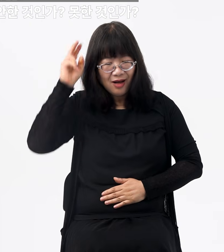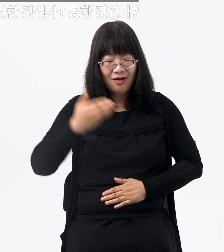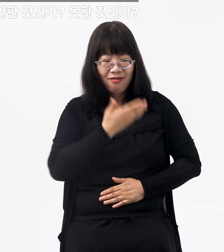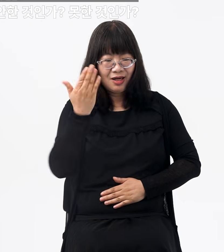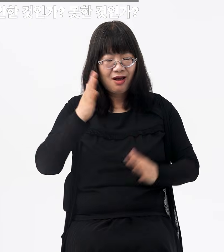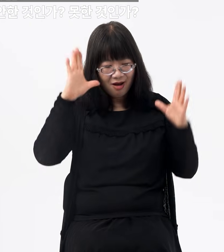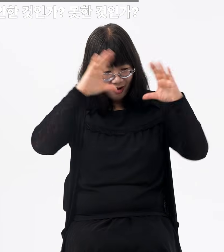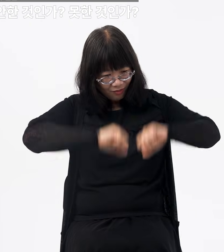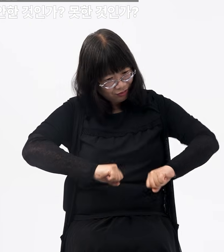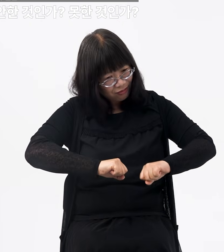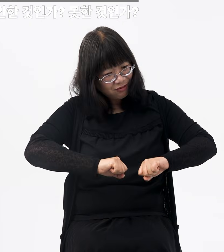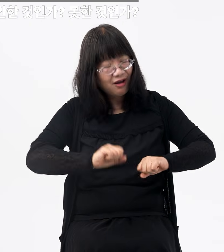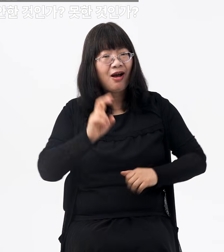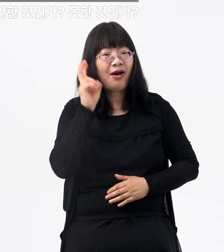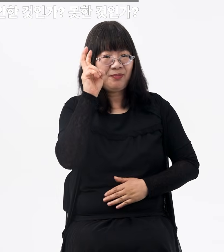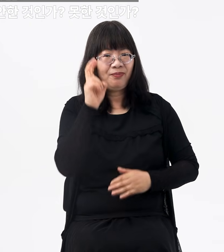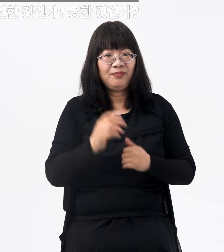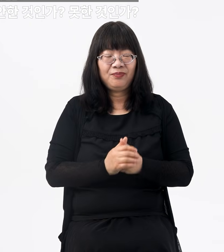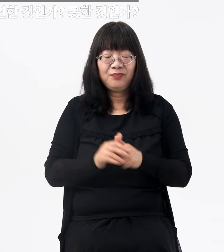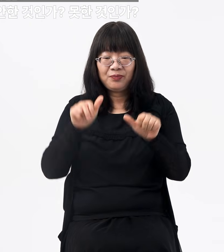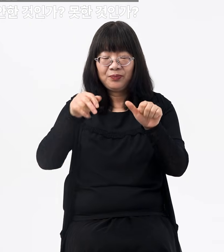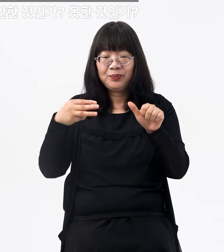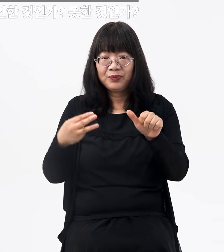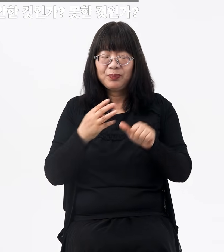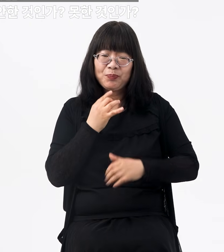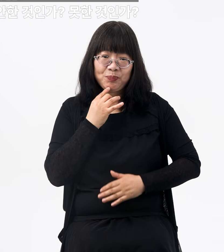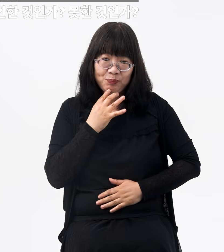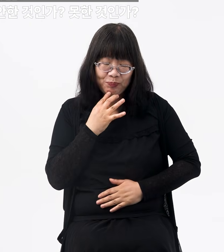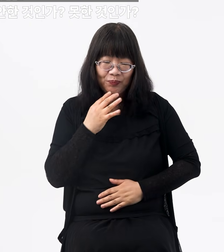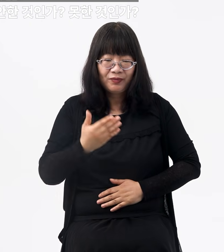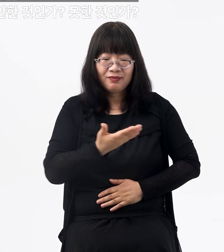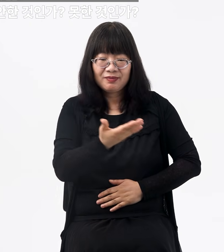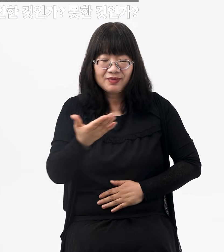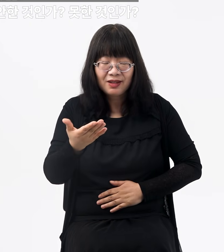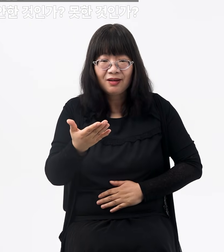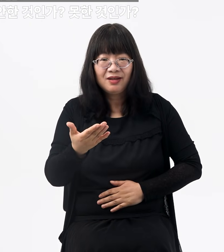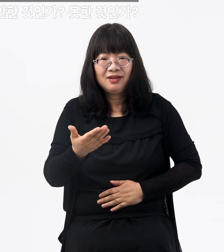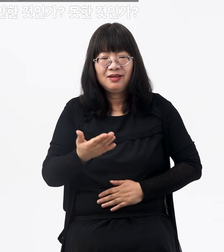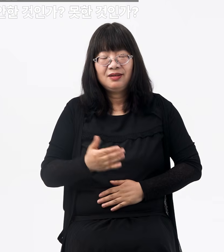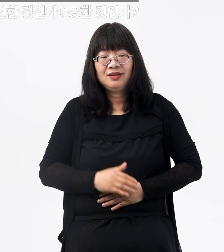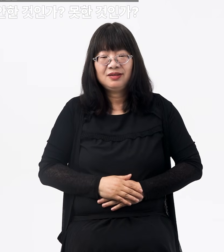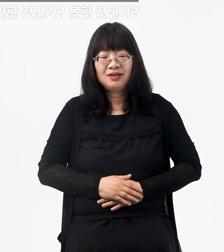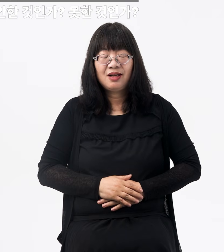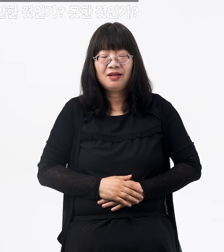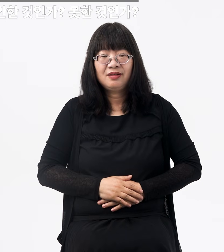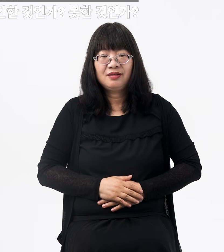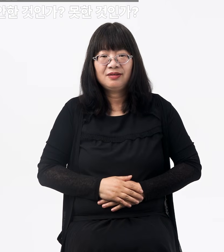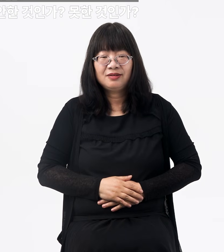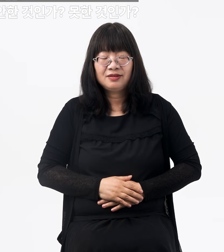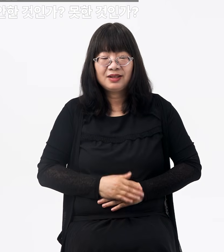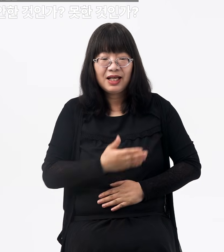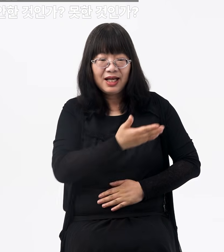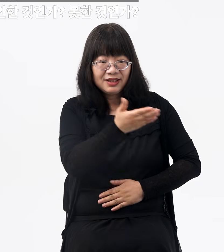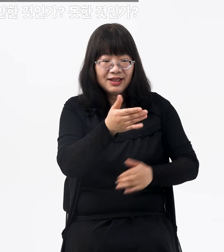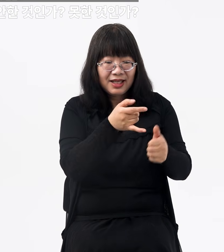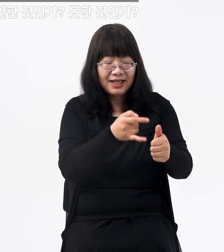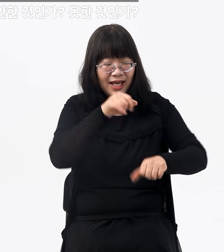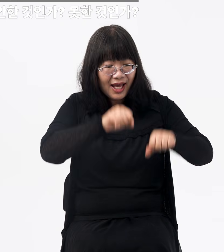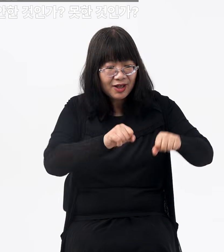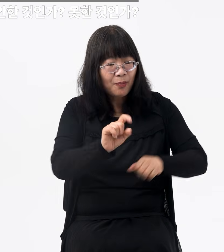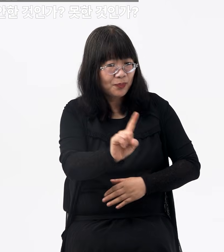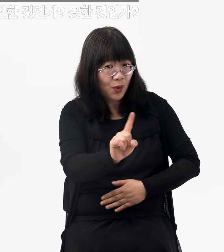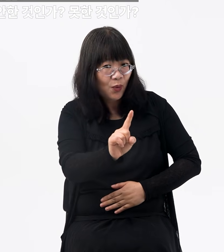너희를 멸하실 것임이니라. 5절 오직 너희가 시작. 오직 너희가 그들에게 행할